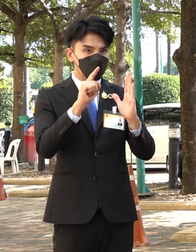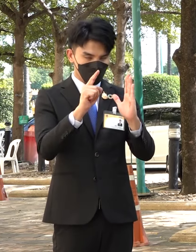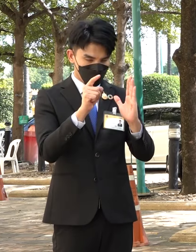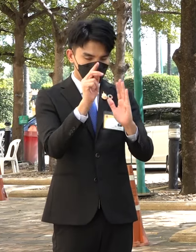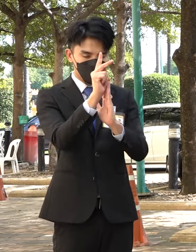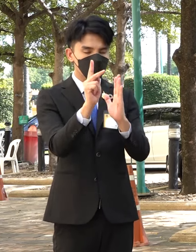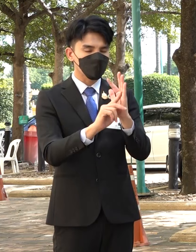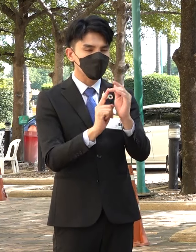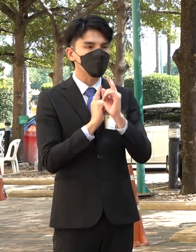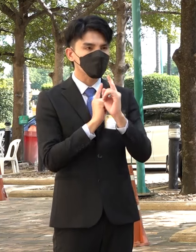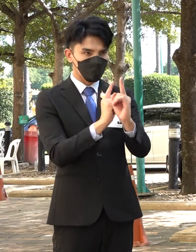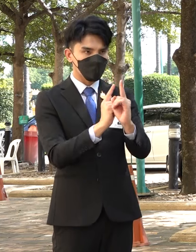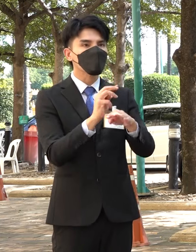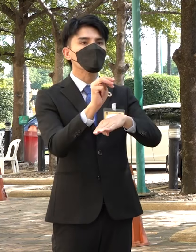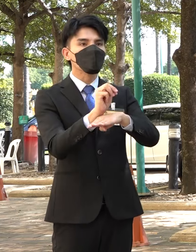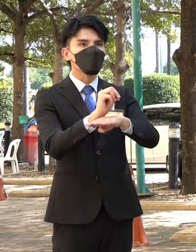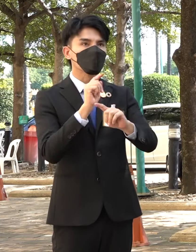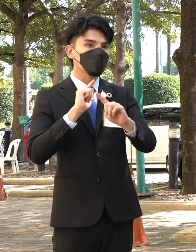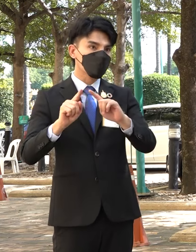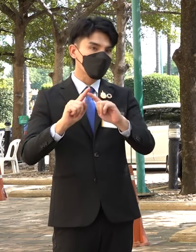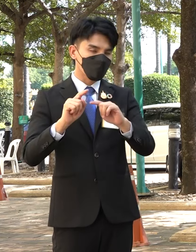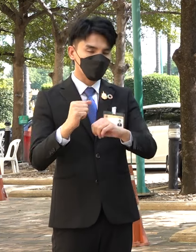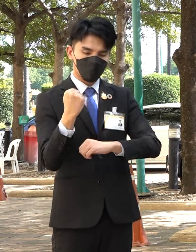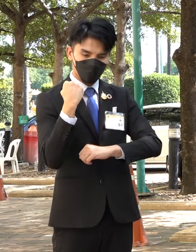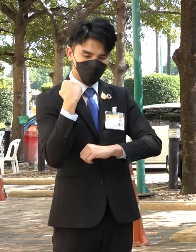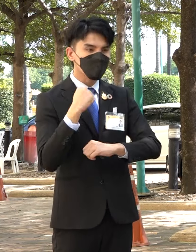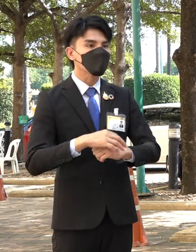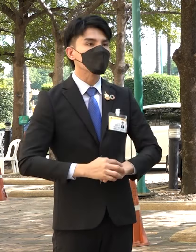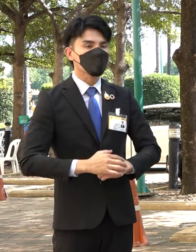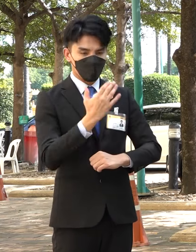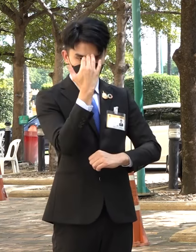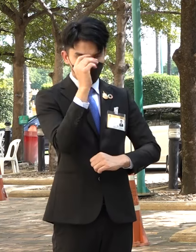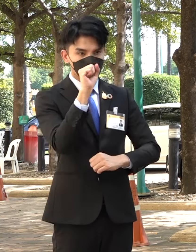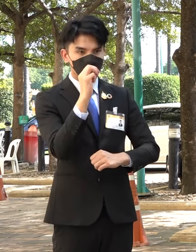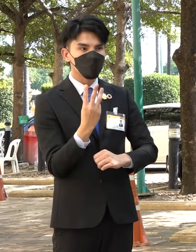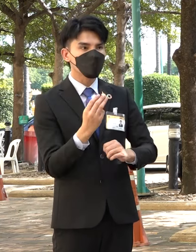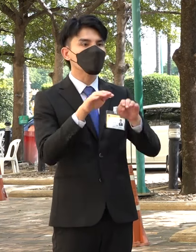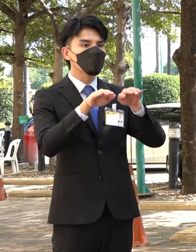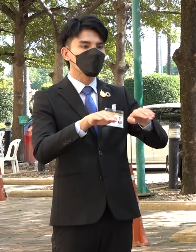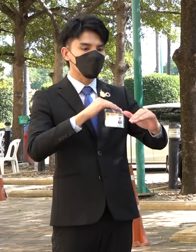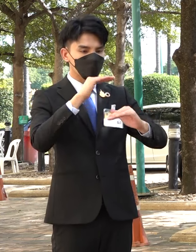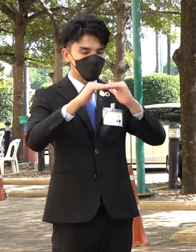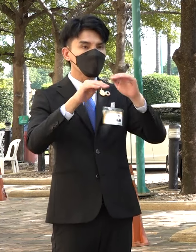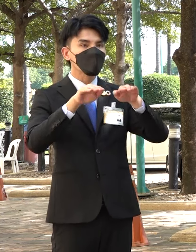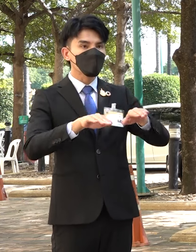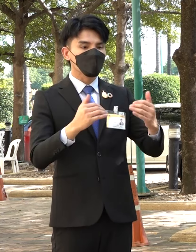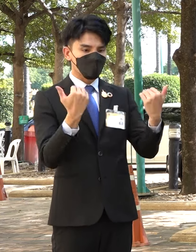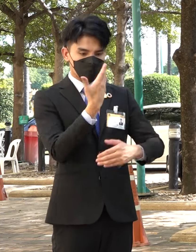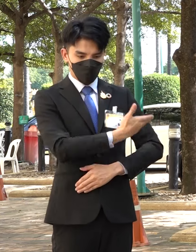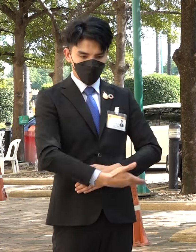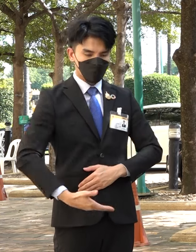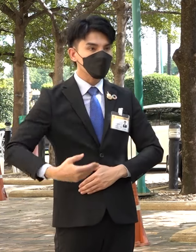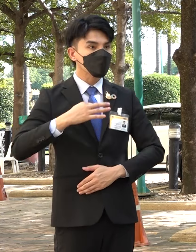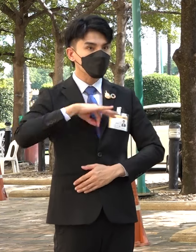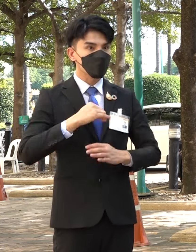การทางกฎหมายกับมูลนิธิหรือว่าองค์กรต่างๆอย่างถึงที่สุดเพราะว่าสวัสดิภาพของเด็กการพัฒนาของเด็กทั้งร่างกายและจิตใ